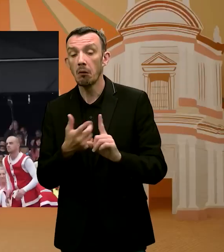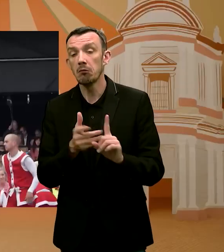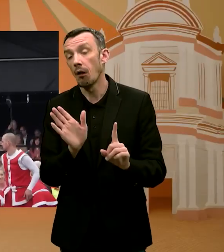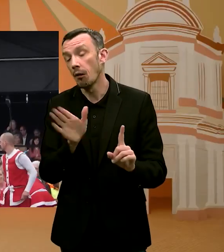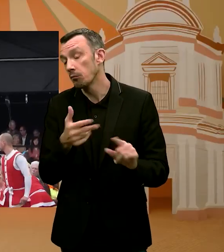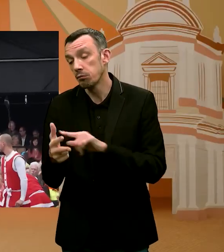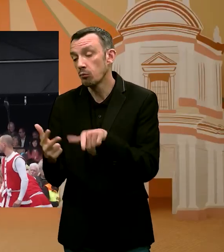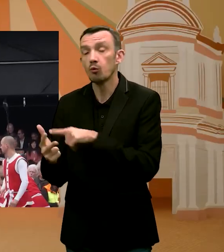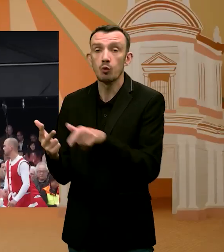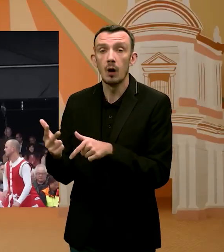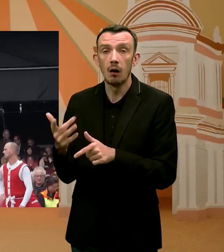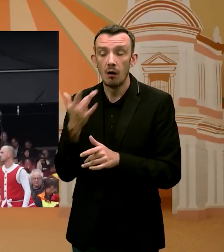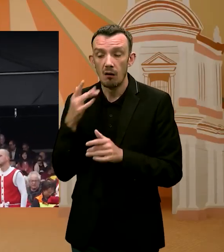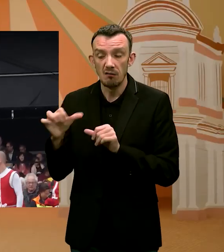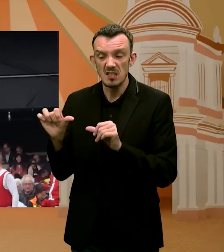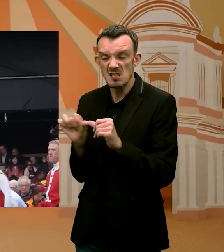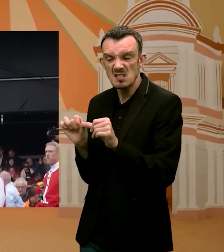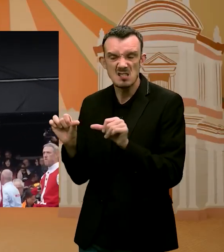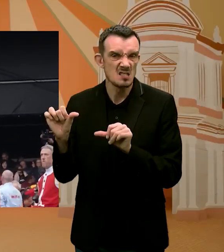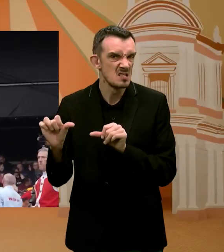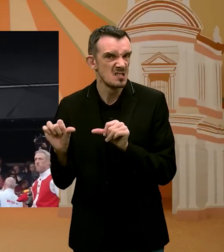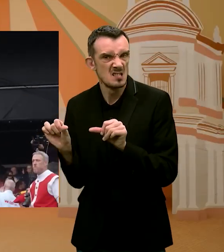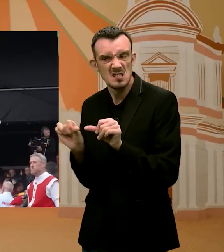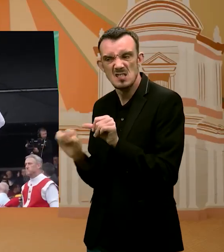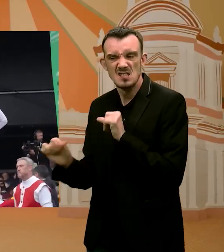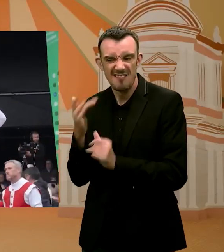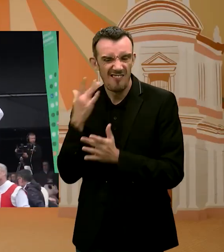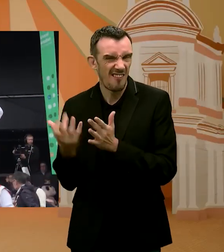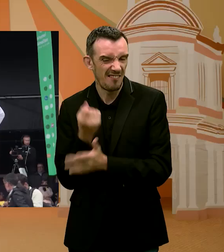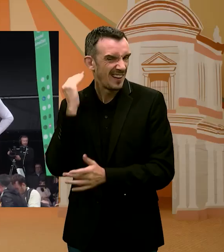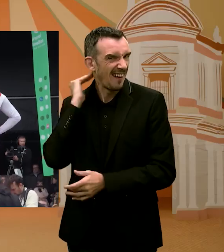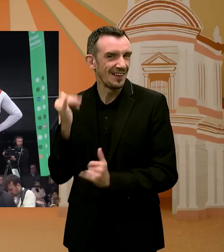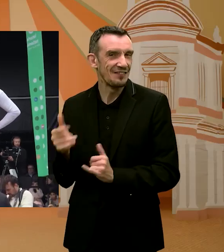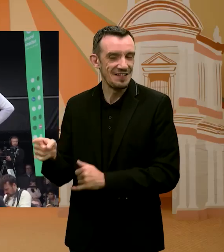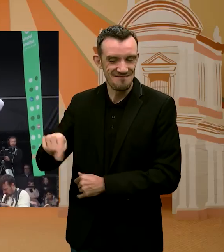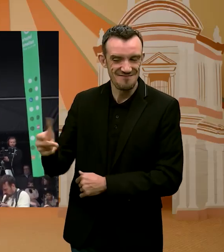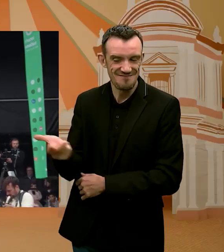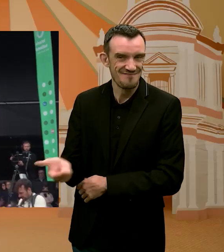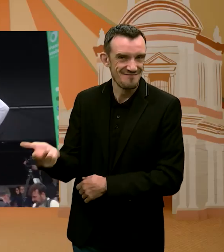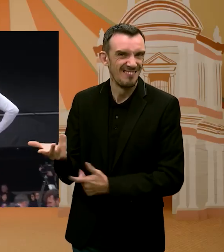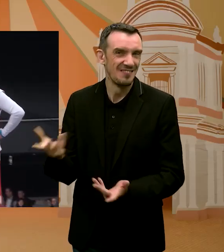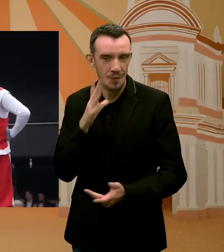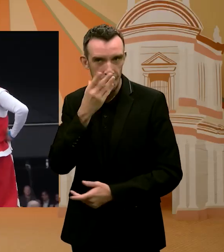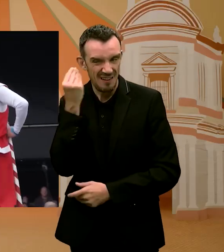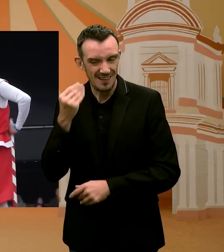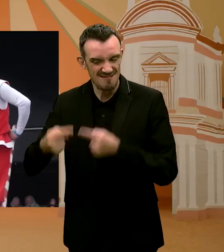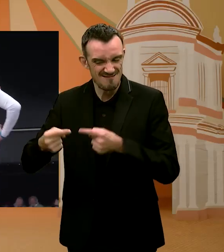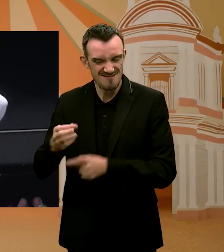une famille, mais ils veulent chacun les chasses d'or. Hein. Bien sûr, ils ont dans un coin de la tête, la suite du combat dans un coin de la tête. Hein. C'est même étape si, par étape. même si